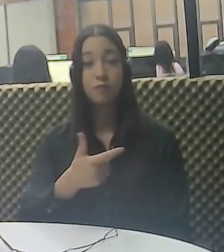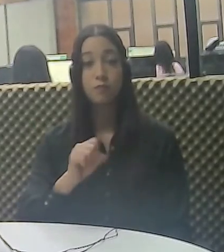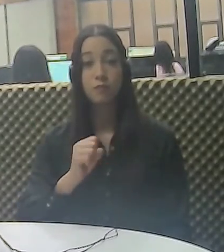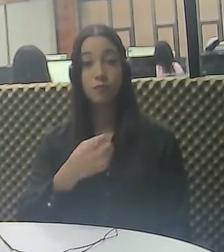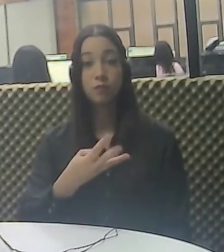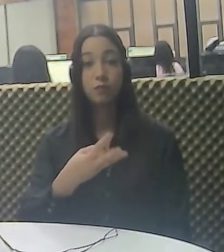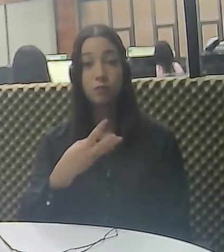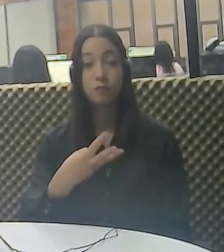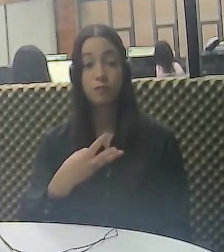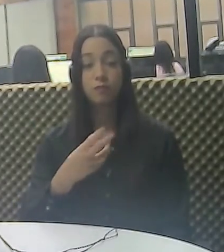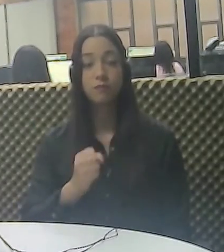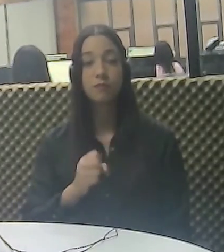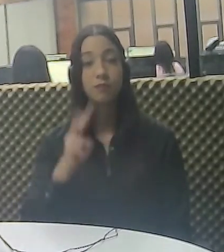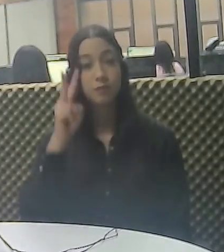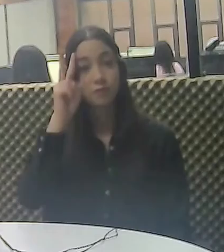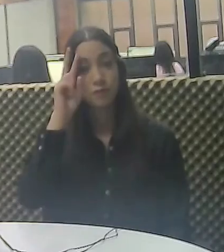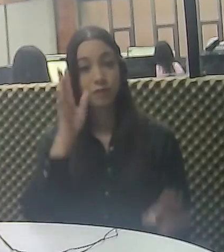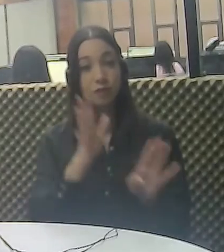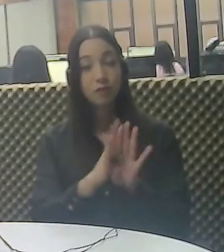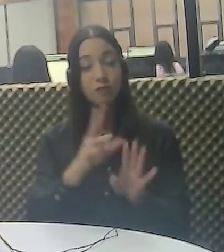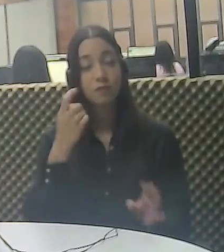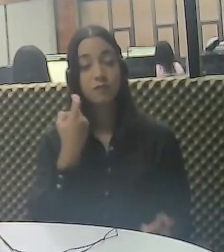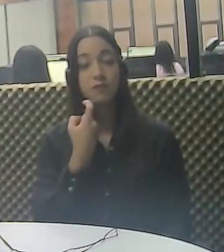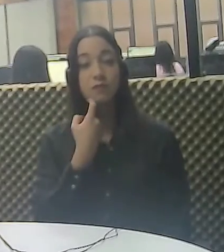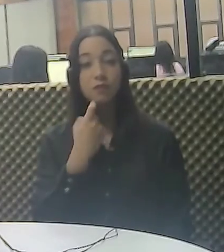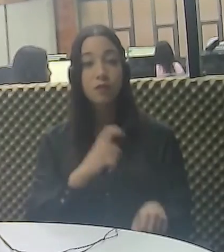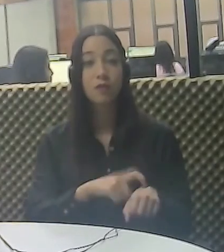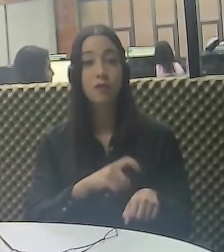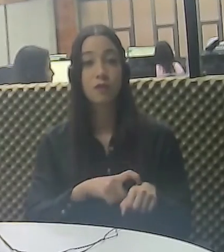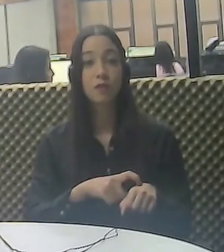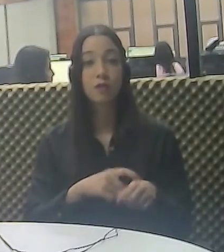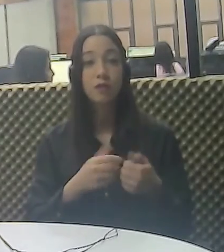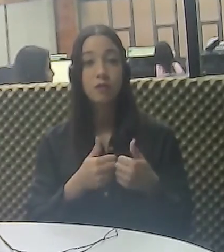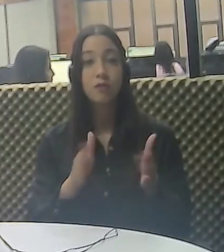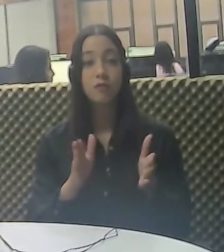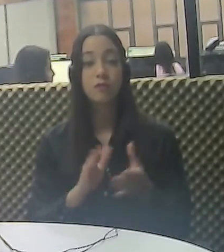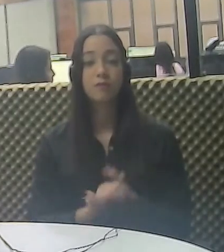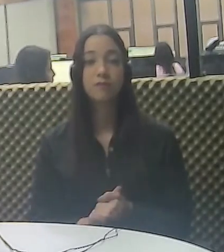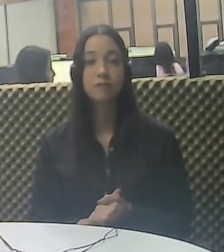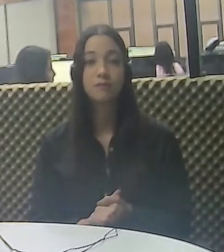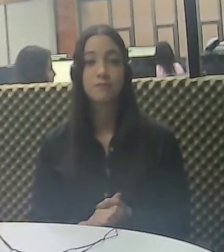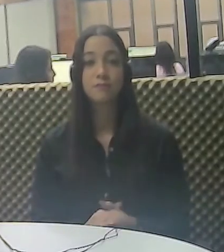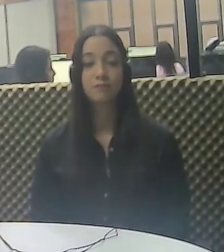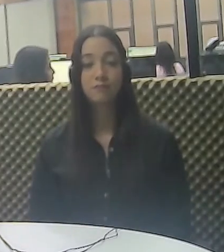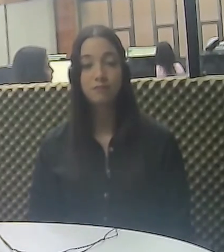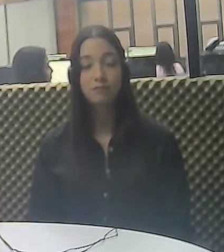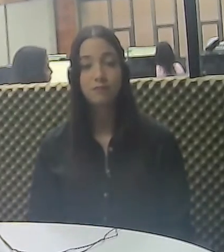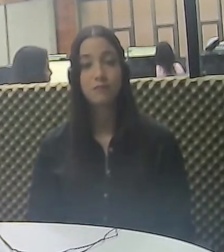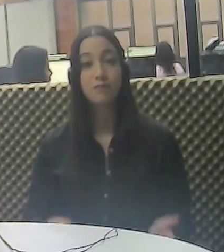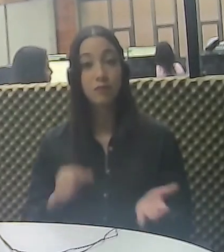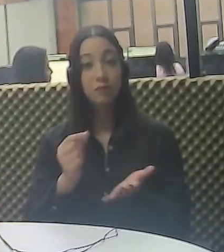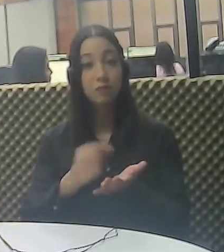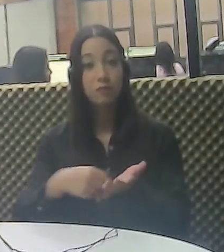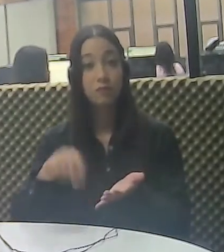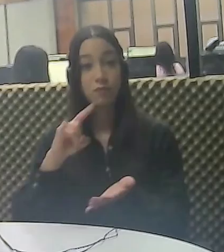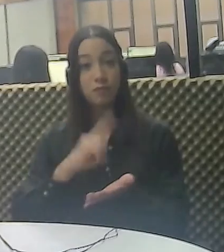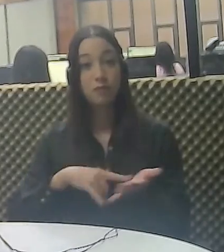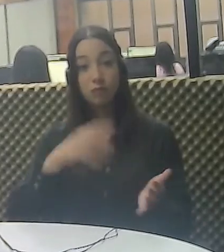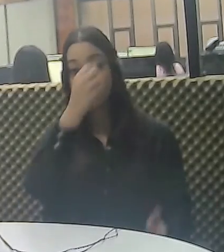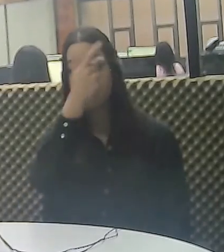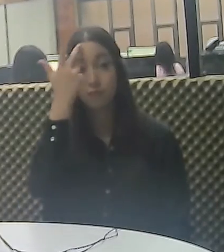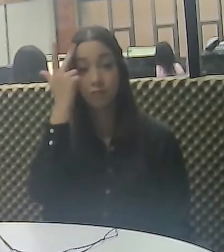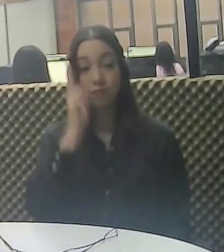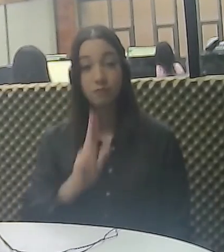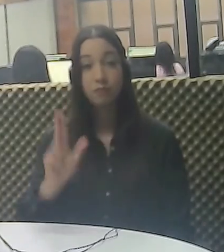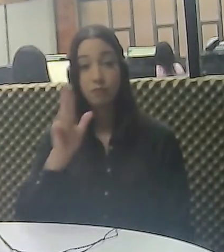99789-2843 de segunda a sexta-feira em horário comercial contrato firmado entre a Prefeitura de